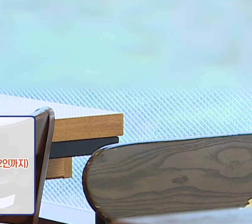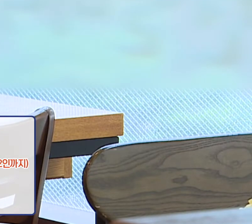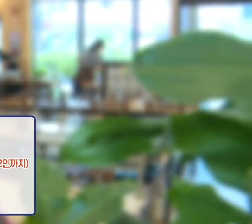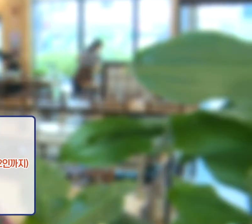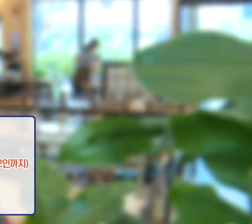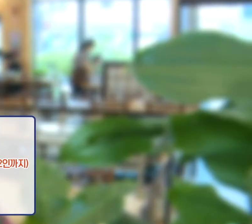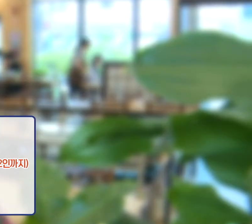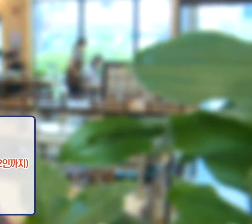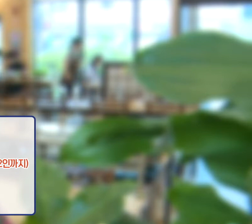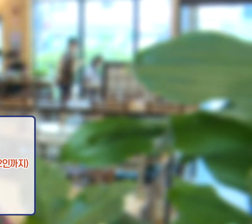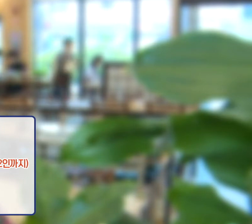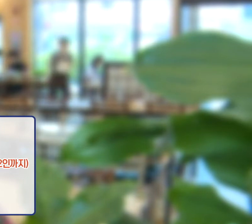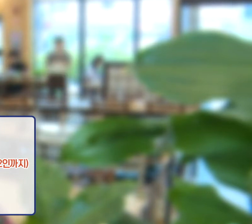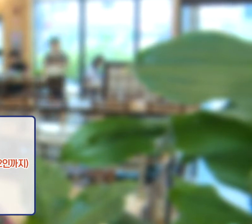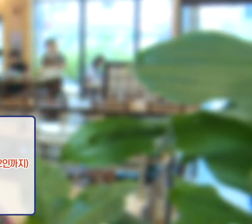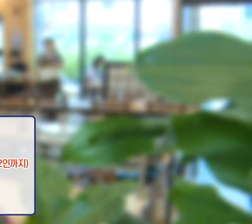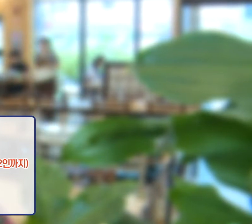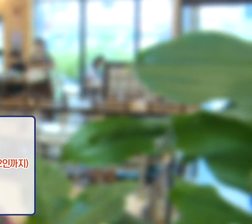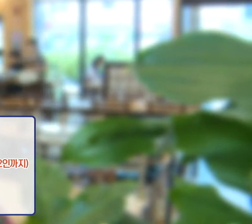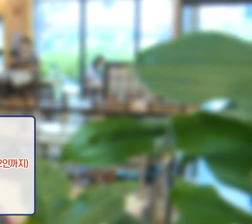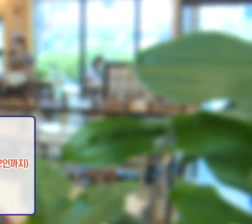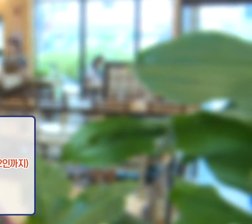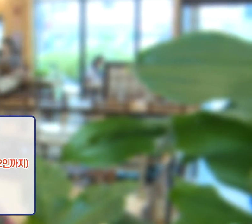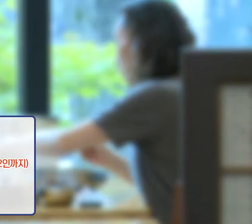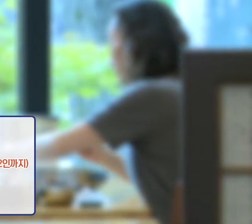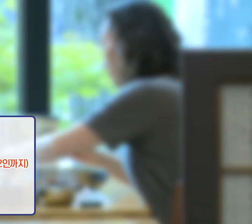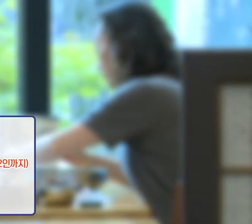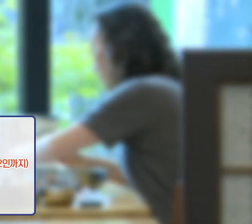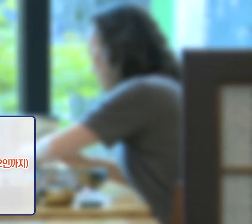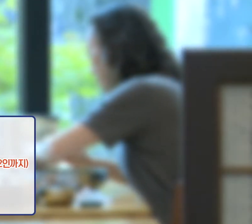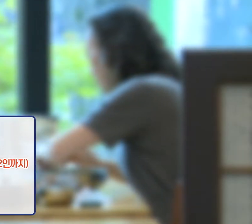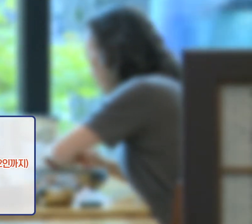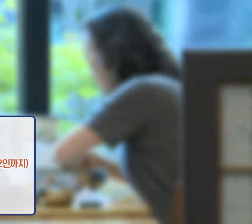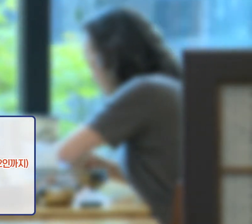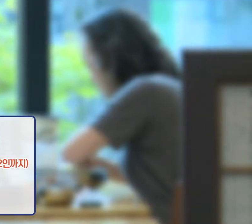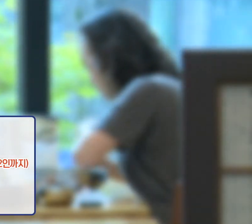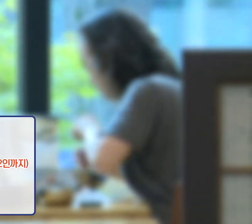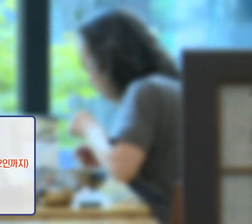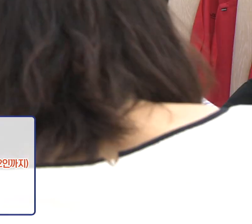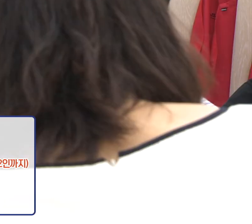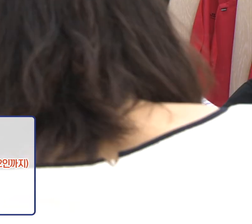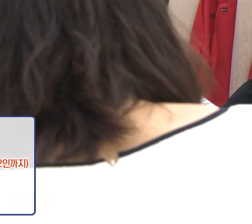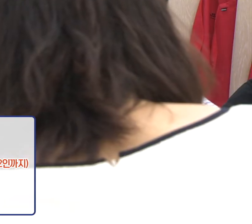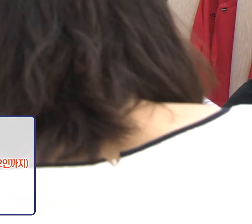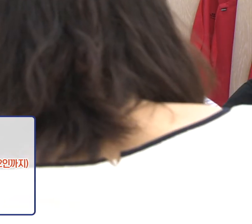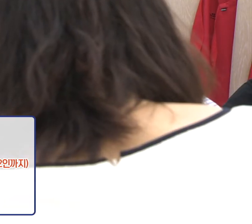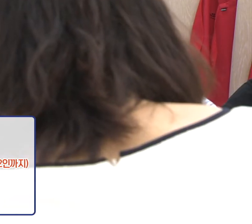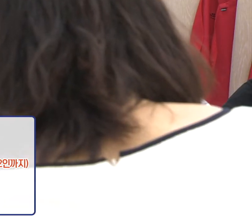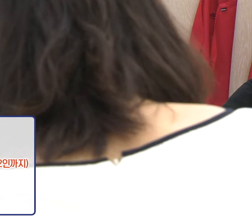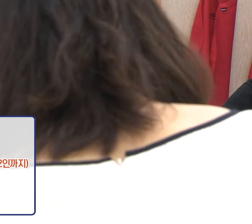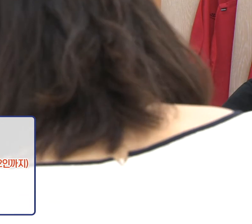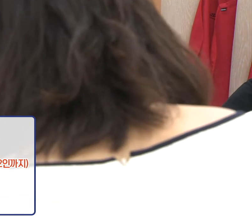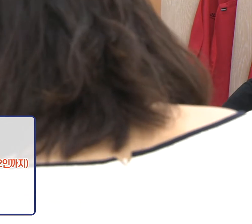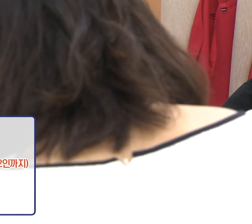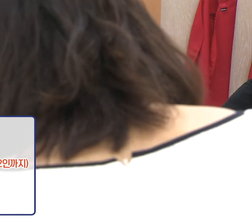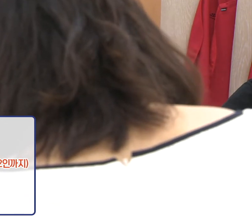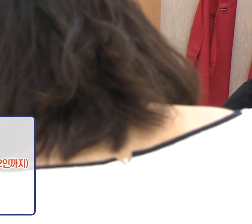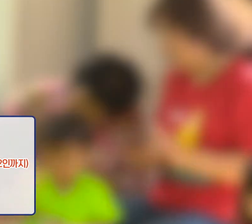허용됩니다. 또한 동거 중인 가족이나 돌봄, 임종에 임박한 가족이 있을 경우 제한받지